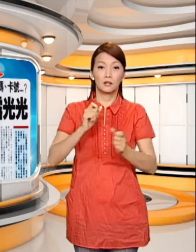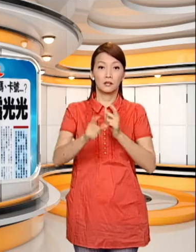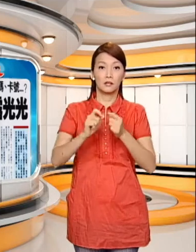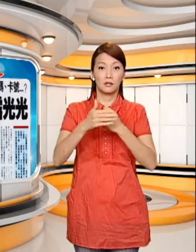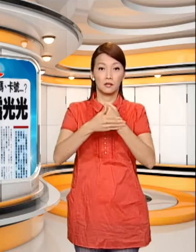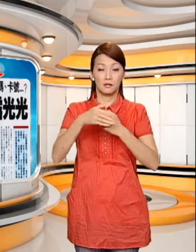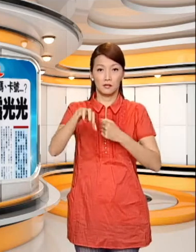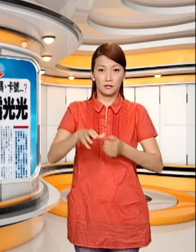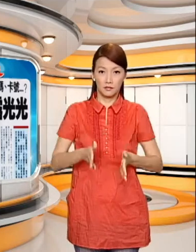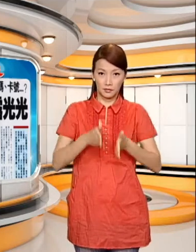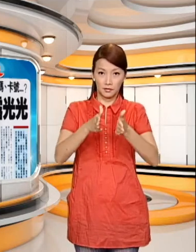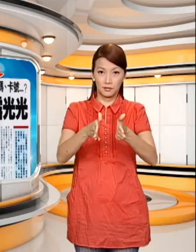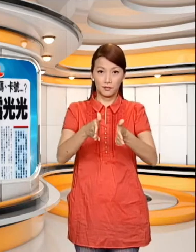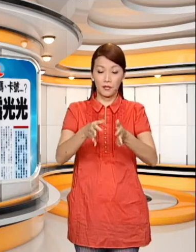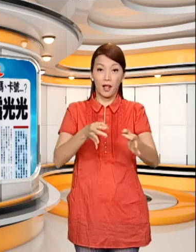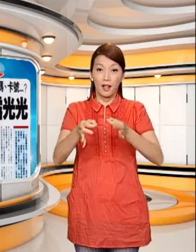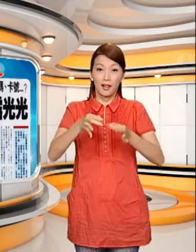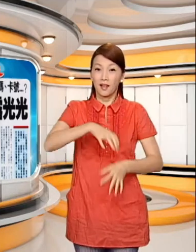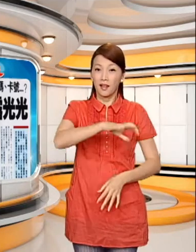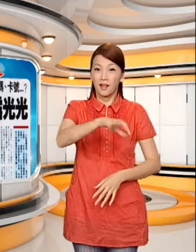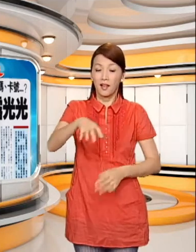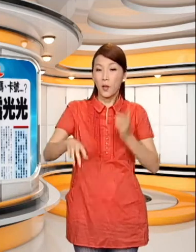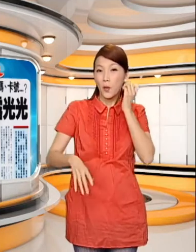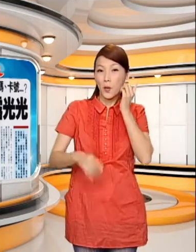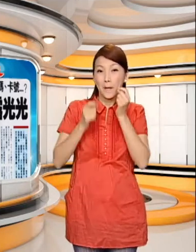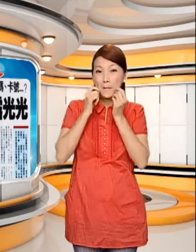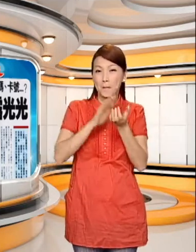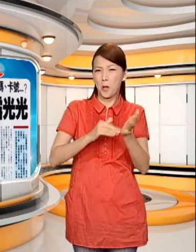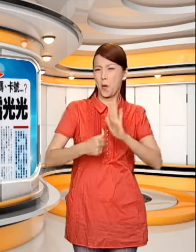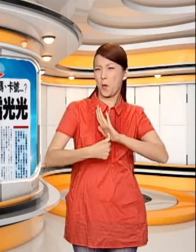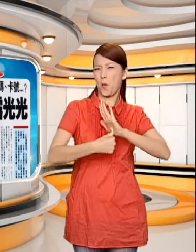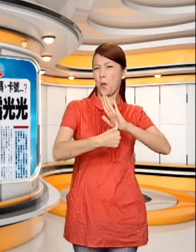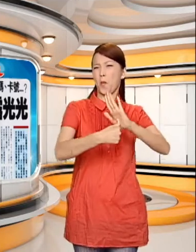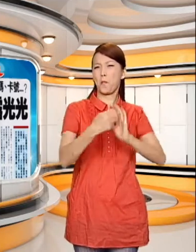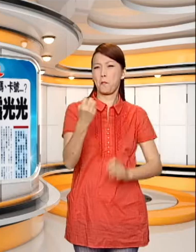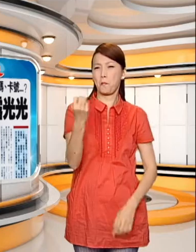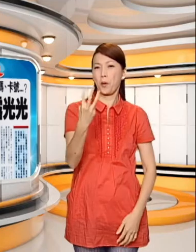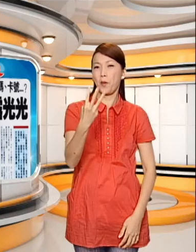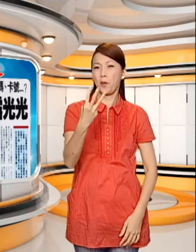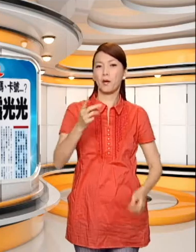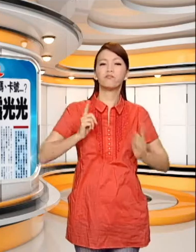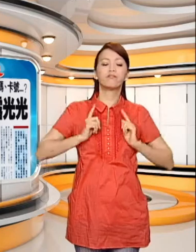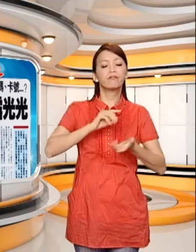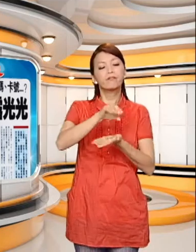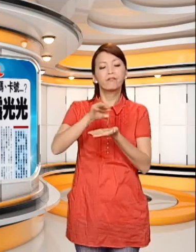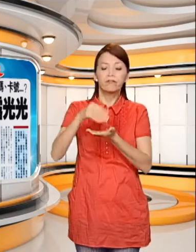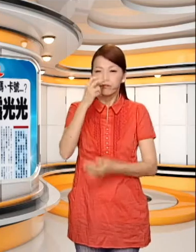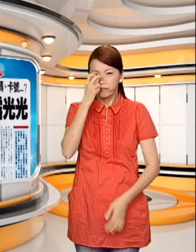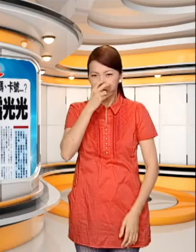售三大品牌的手机，没想到资安全都不及格，危机